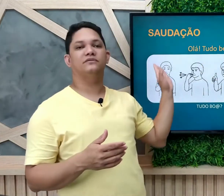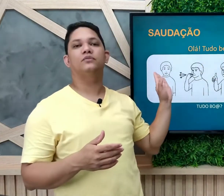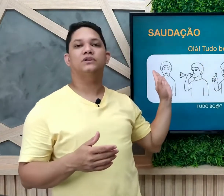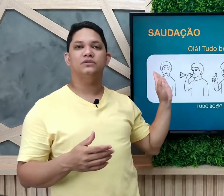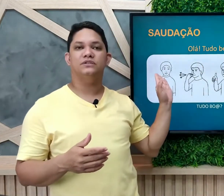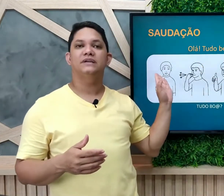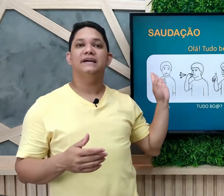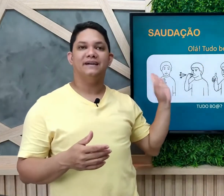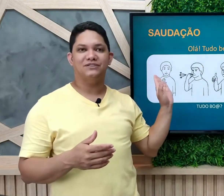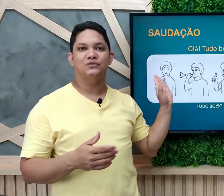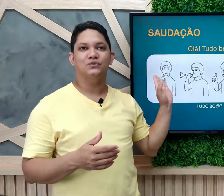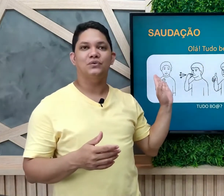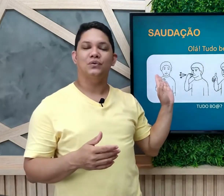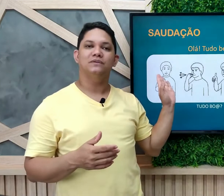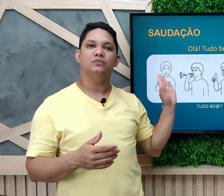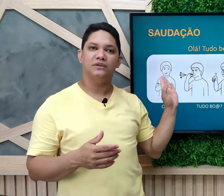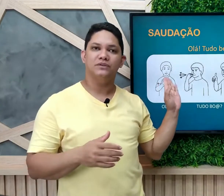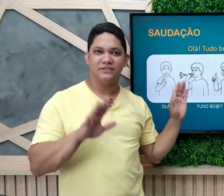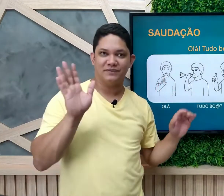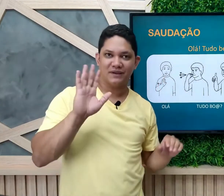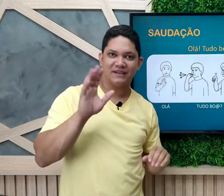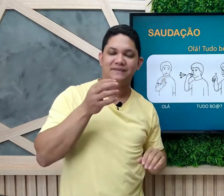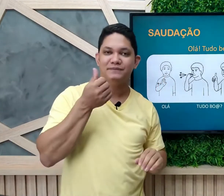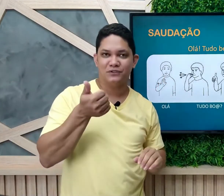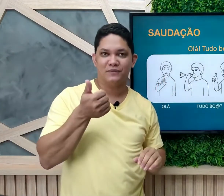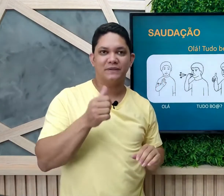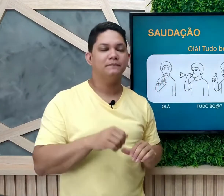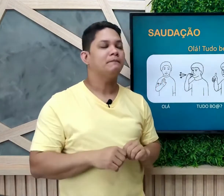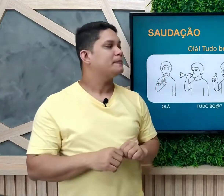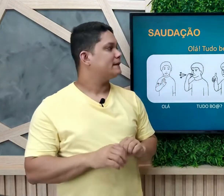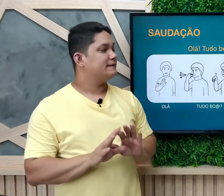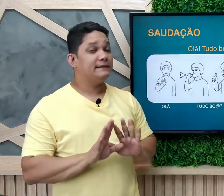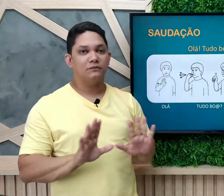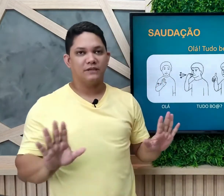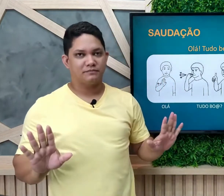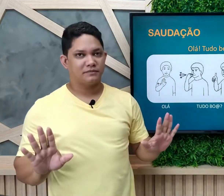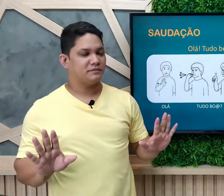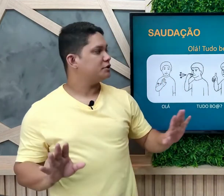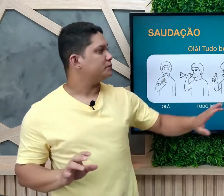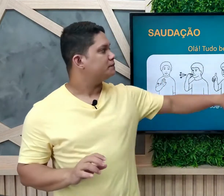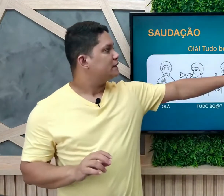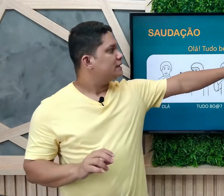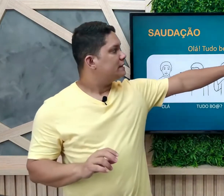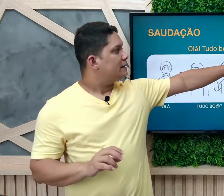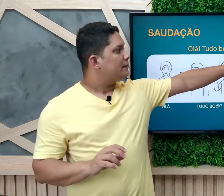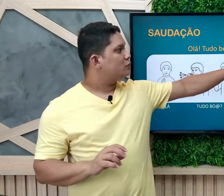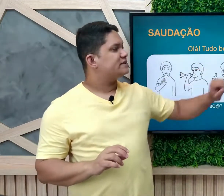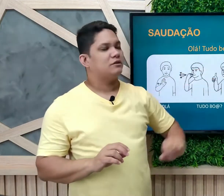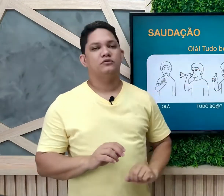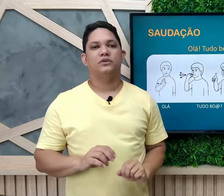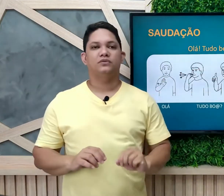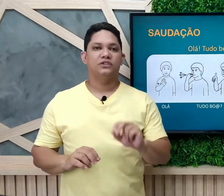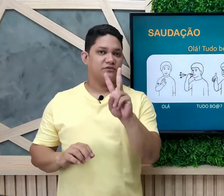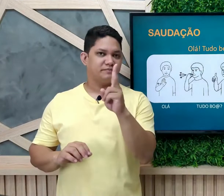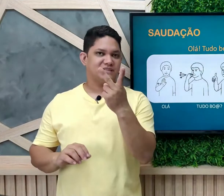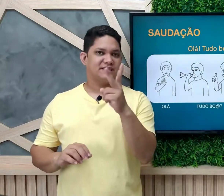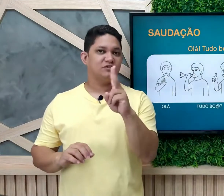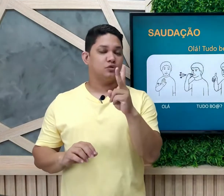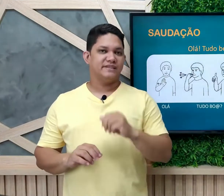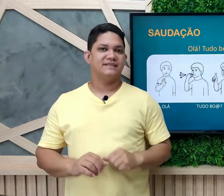boa noite antes do oi. Boa noite, olá, tudo bem? Não tem problema nenhum. O sinal de boa noite, a gente vai precisar de dois